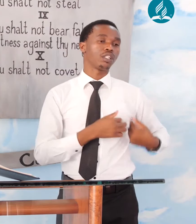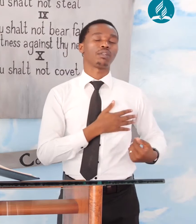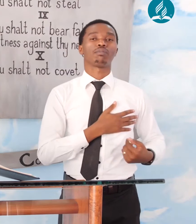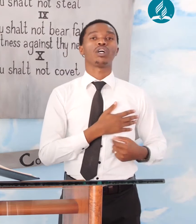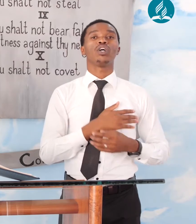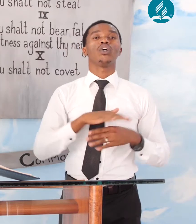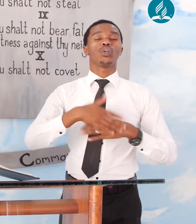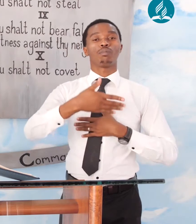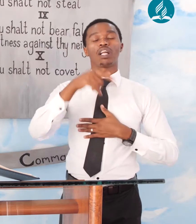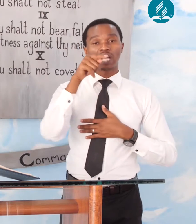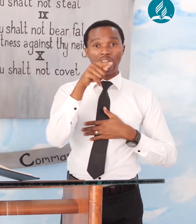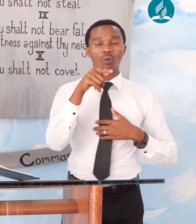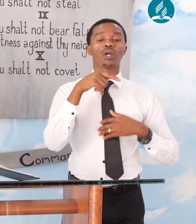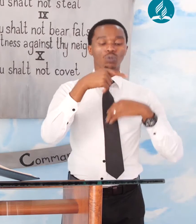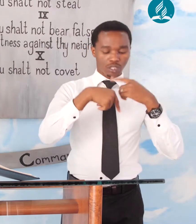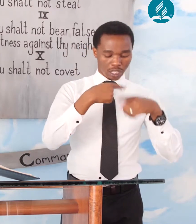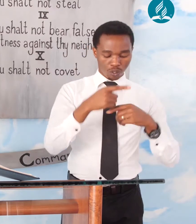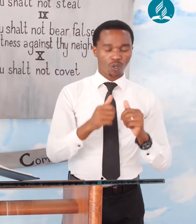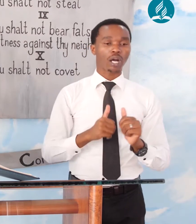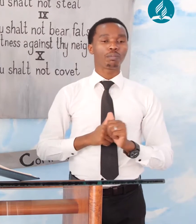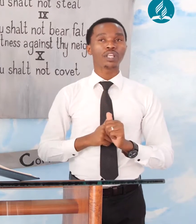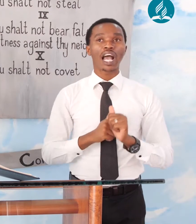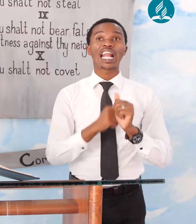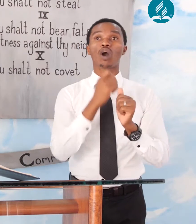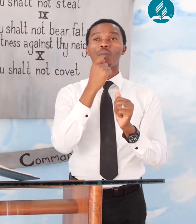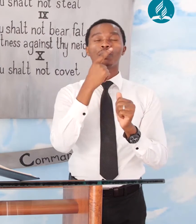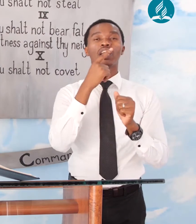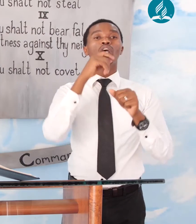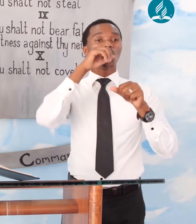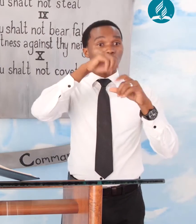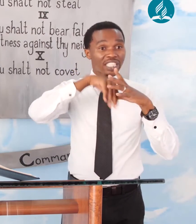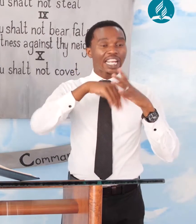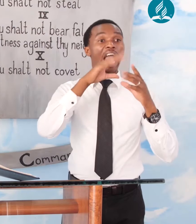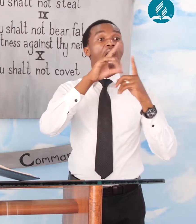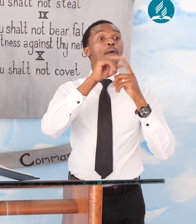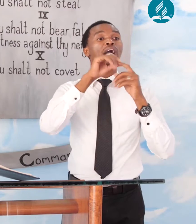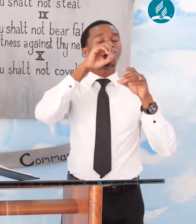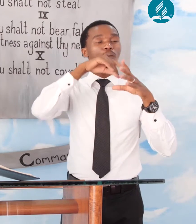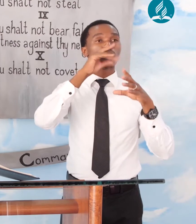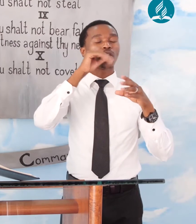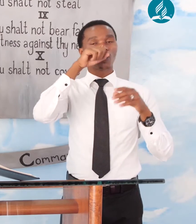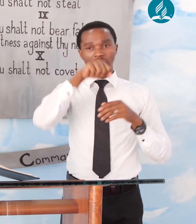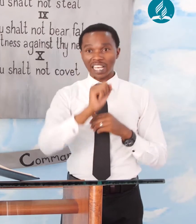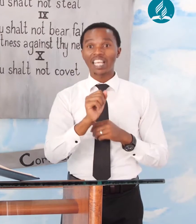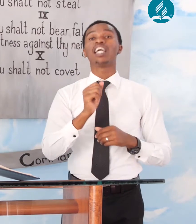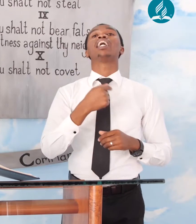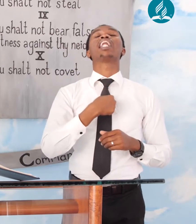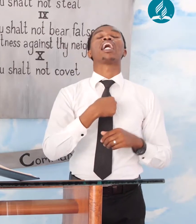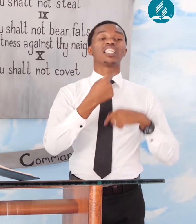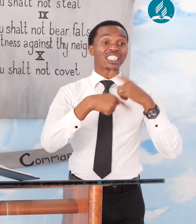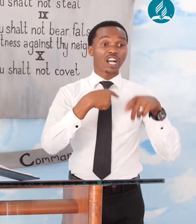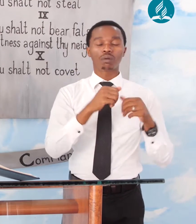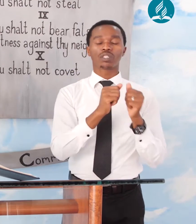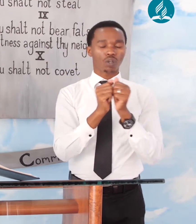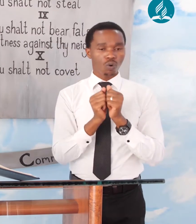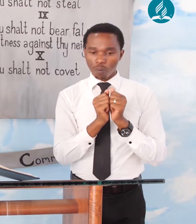nawe uzaje uhora umubwira ushyira amagambo mu kanwa ke nanjye nzajya mbana n'akanwa